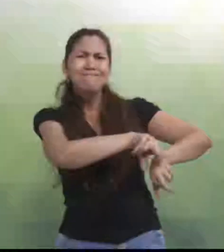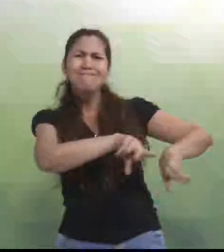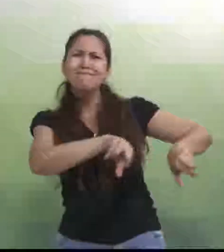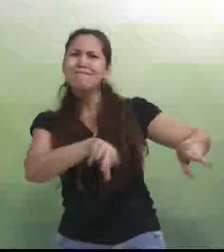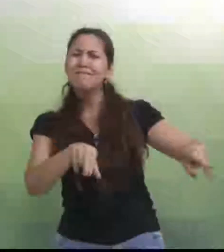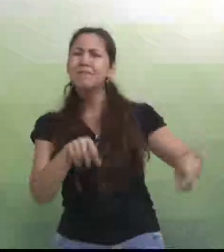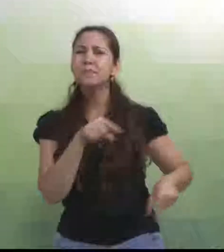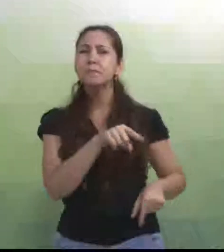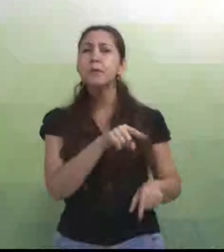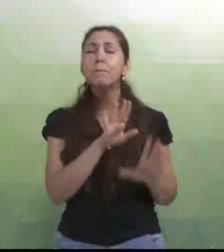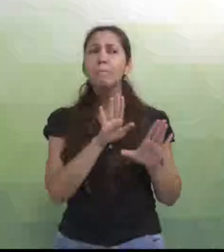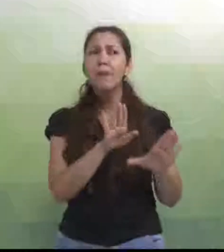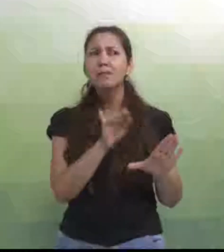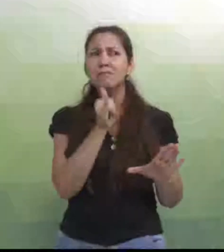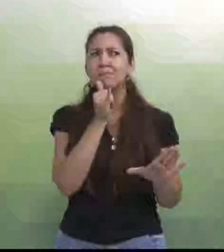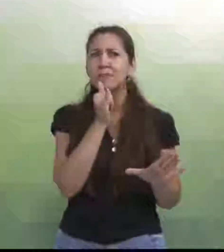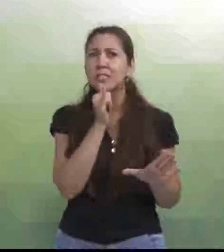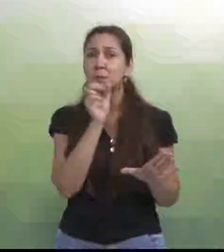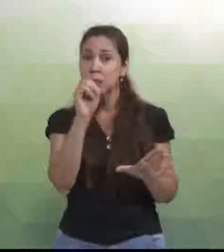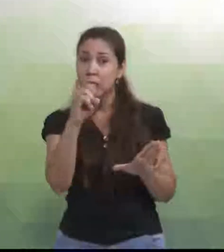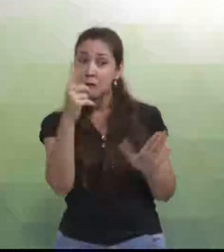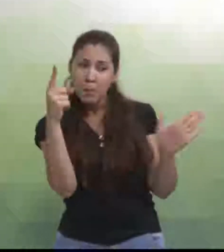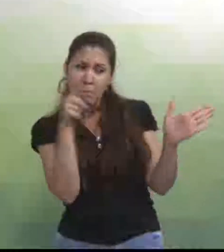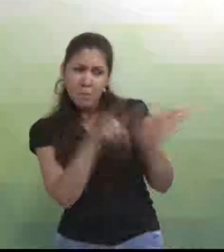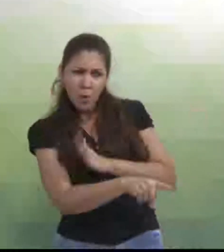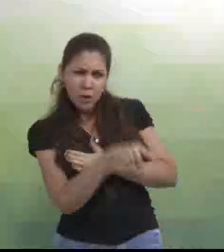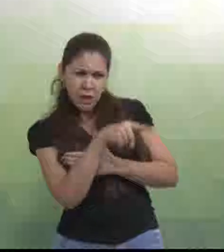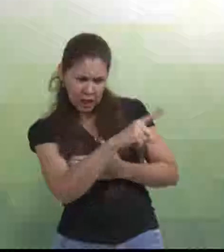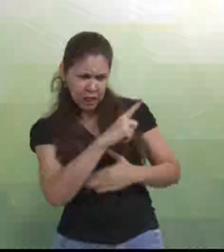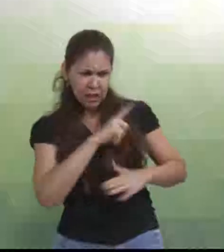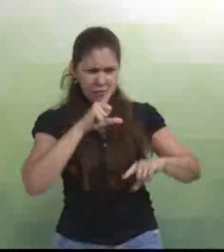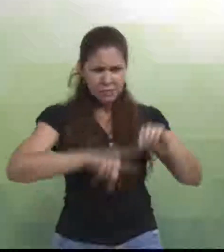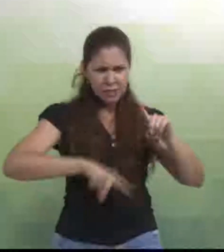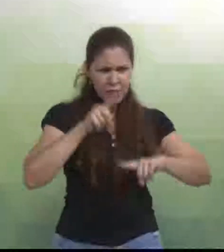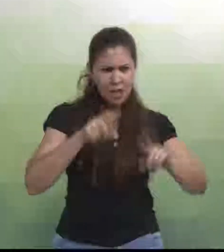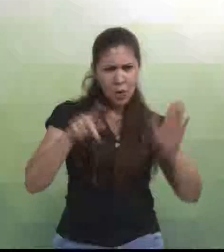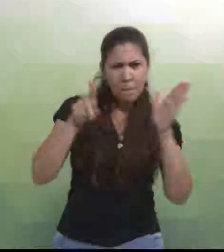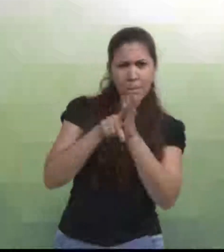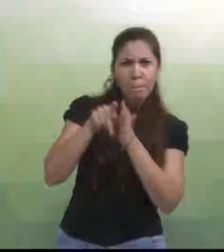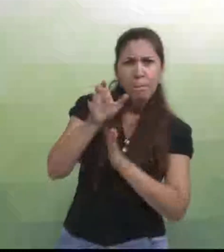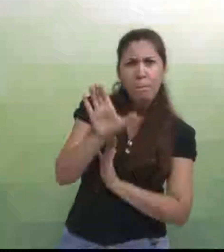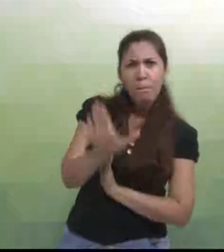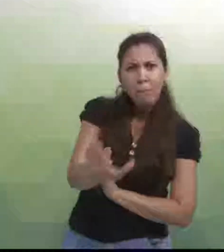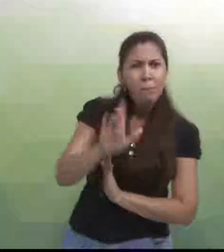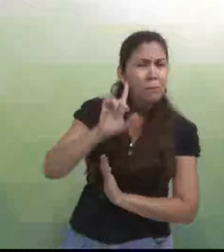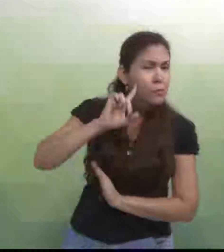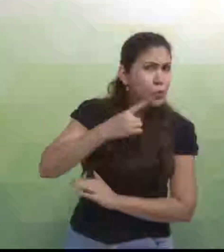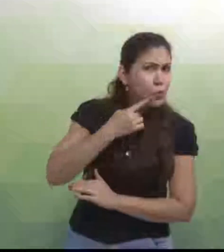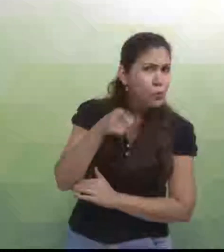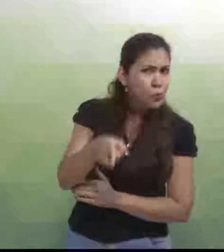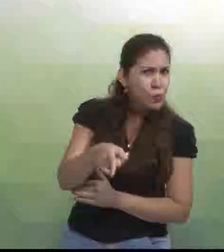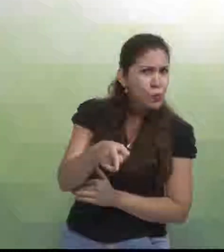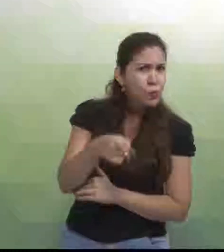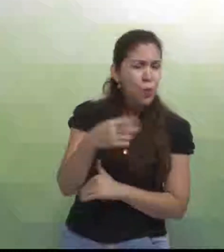se perguntarmos, tem materiais direcionados ao ensino do surdo? A resposta é